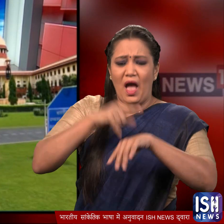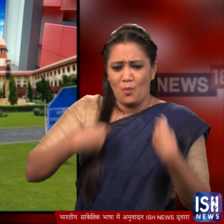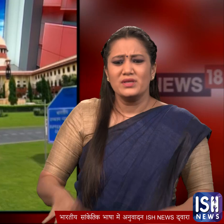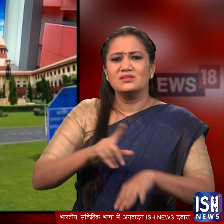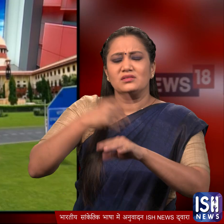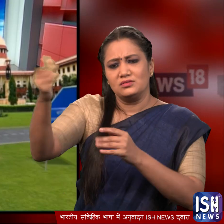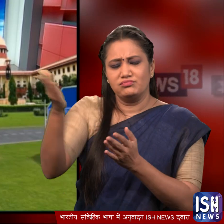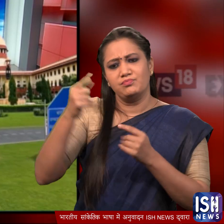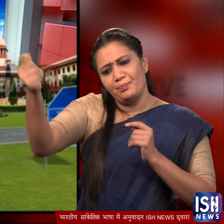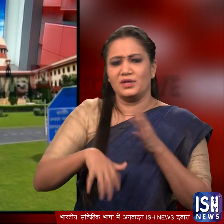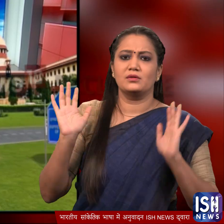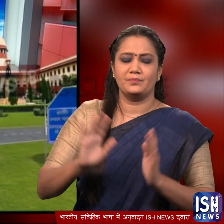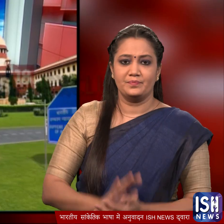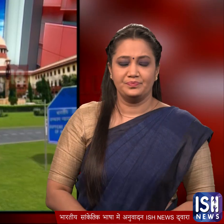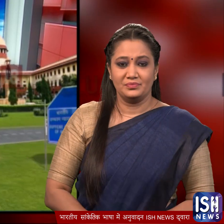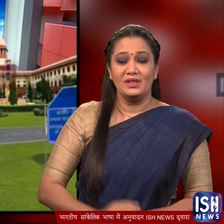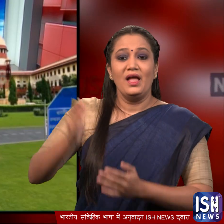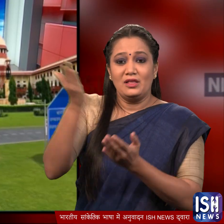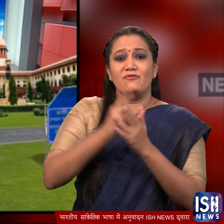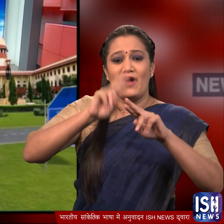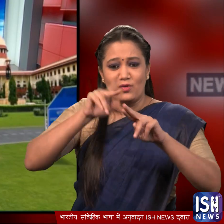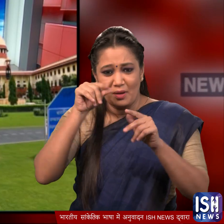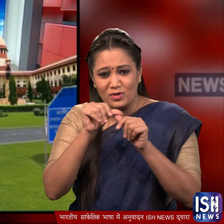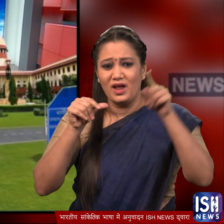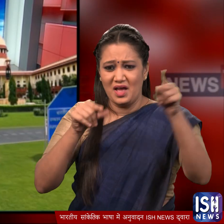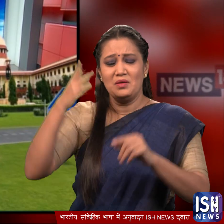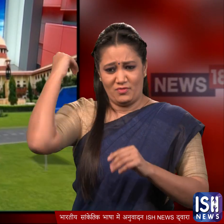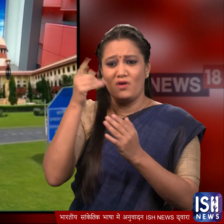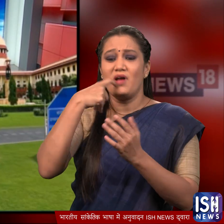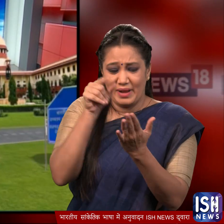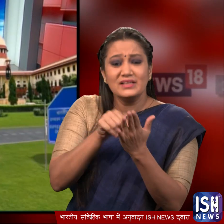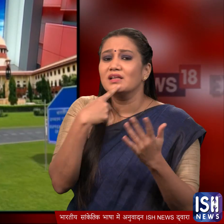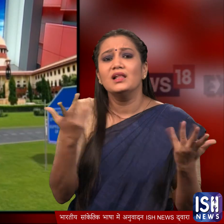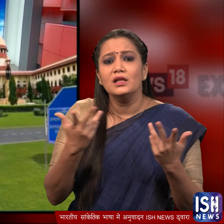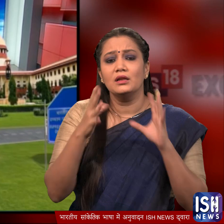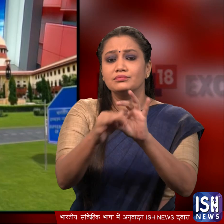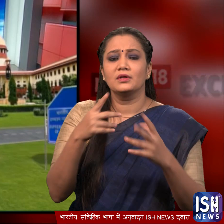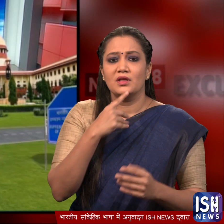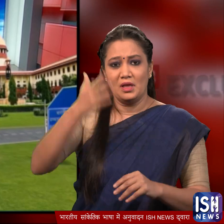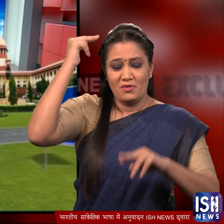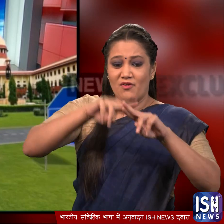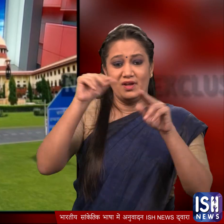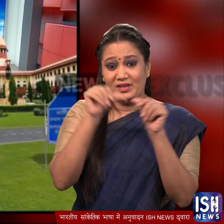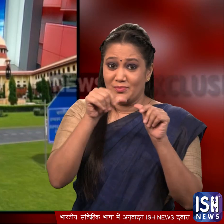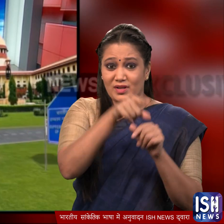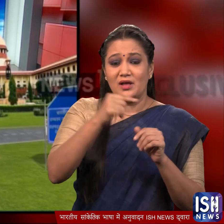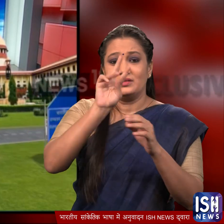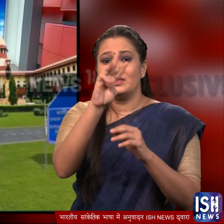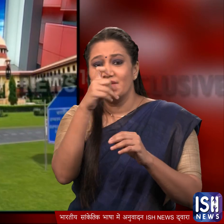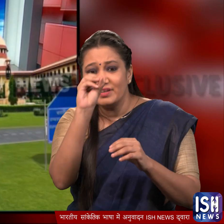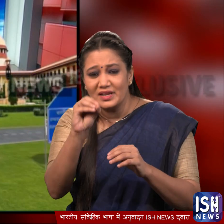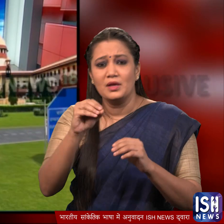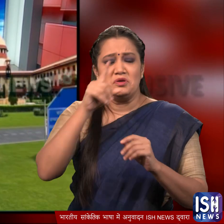जुर्माना उस पर अदालत का वक्त बर्बाद करने के लिए लगाया। याचिका में फारूक अब्दुल्ला पर आरोप लगाया था कि उन्होंने